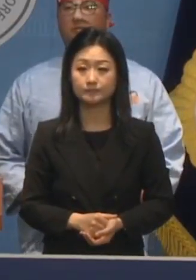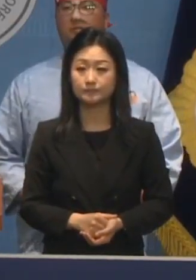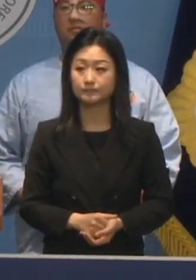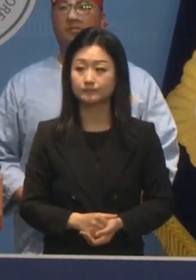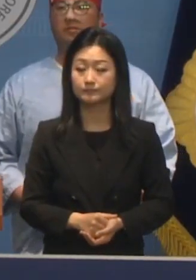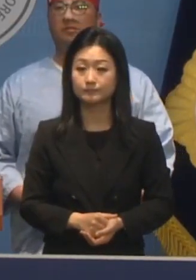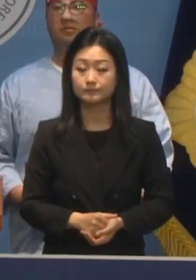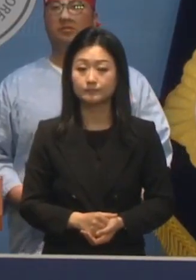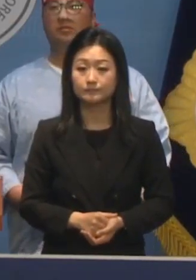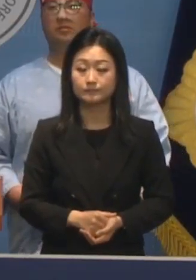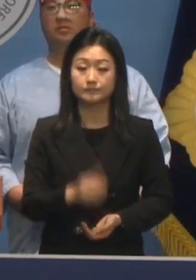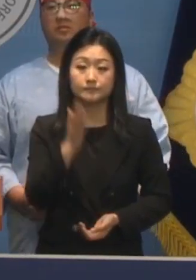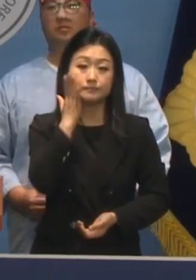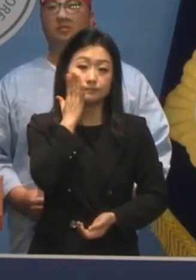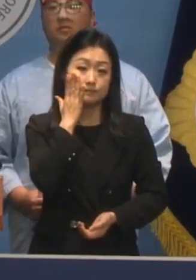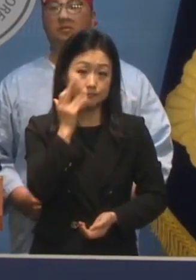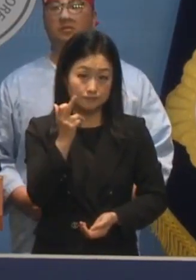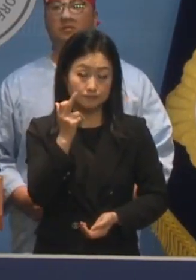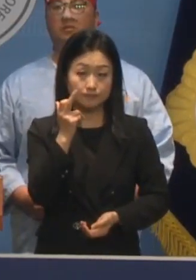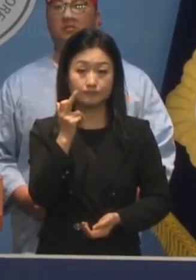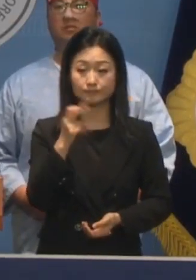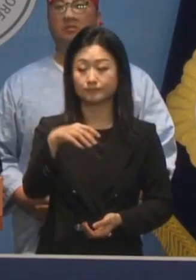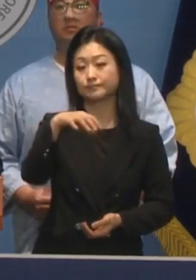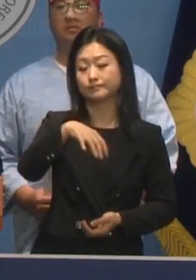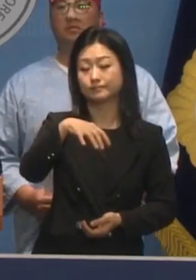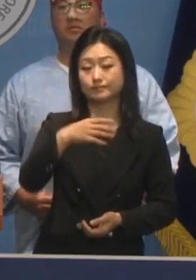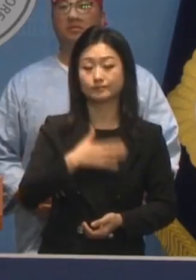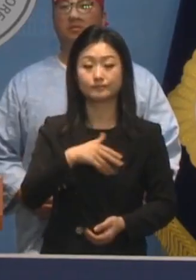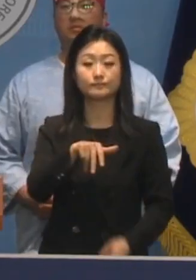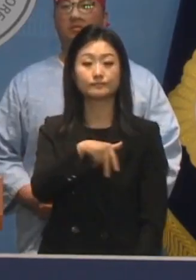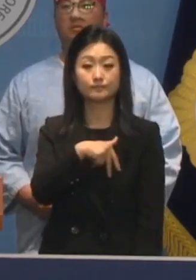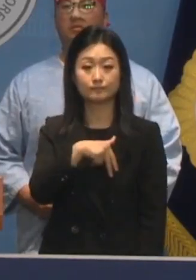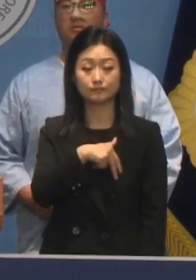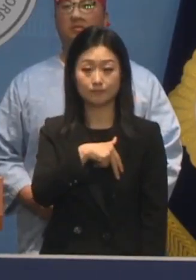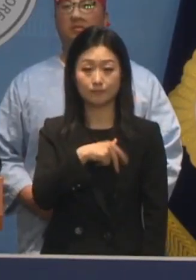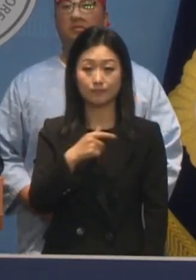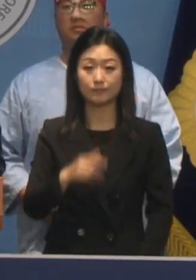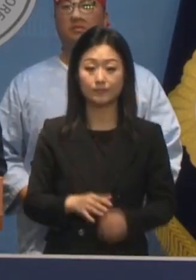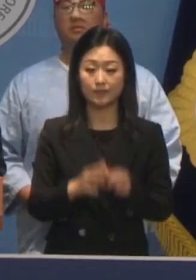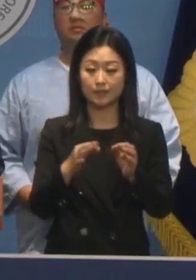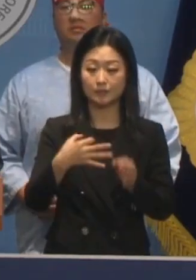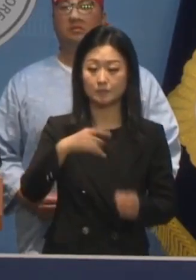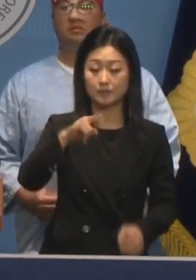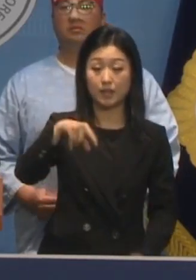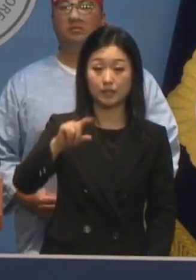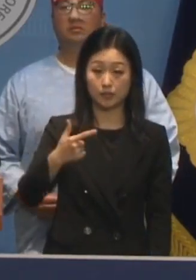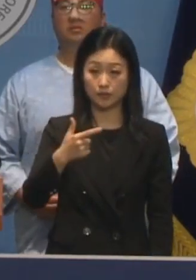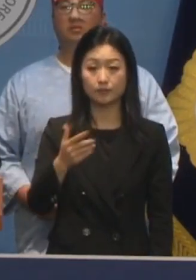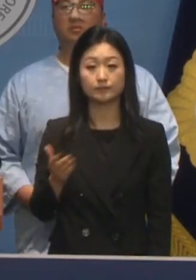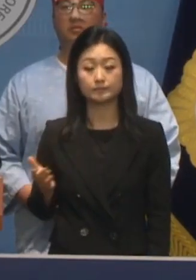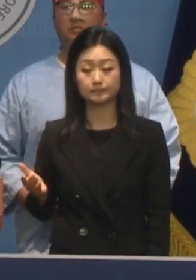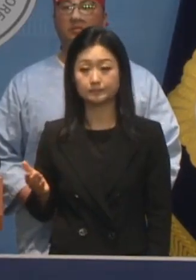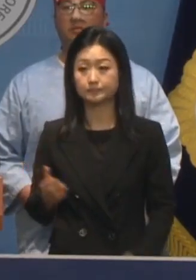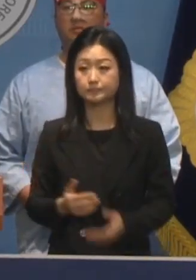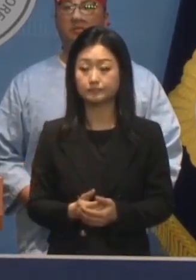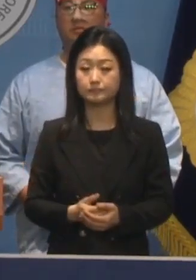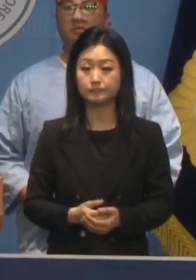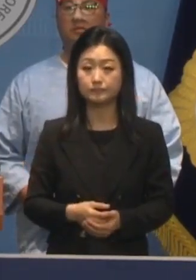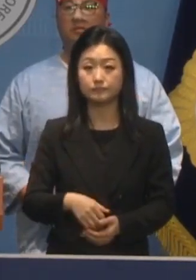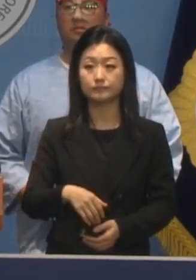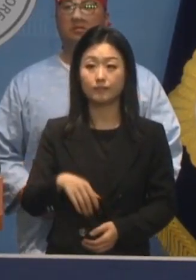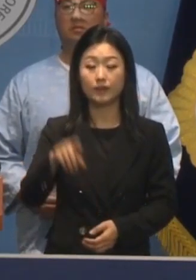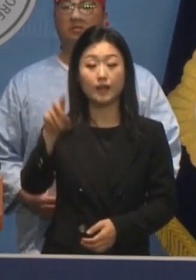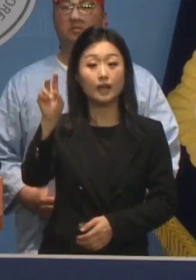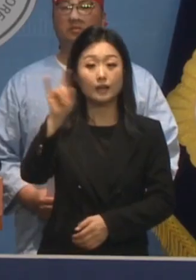네, 저는 울산 동구 현대중공업에 위치한 지역구를 두고 있는 더불어민주당 김태선입니다. HD